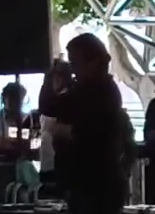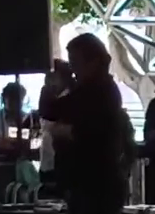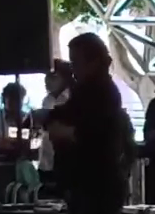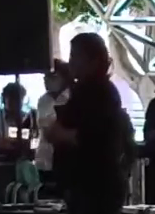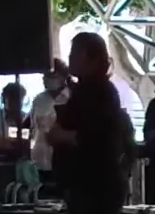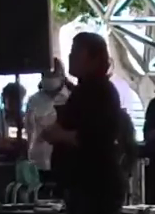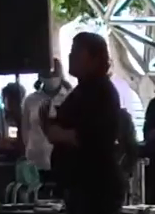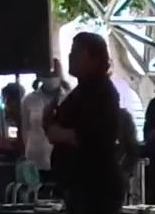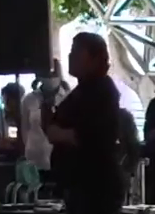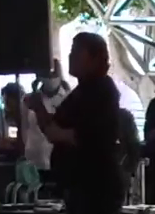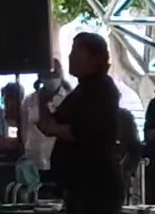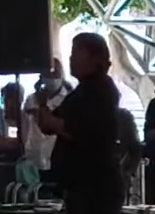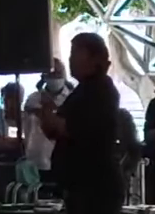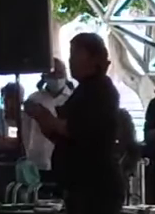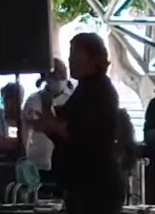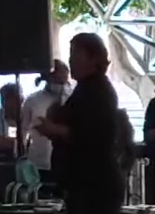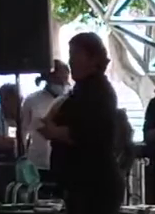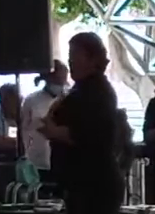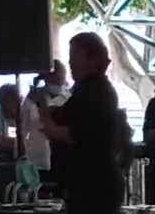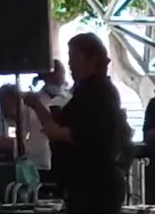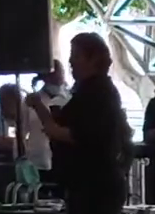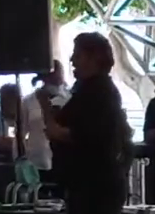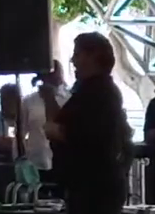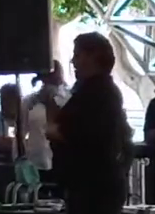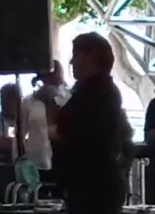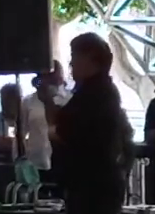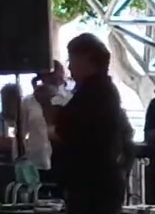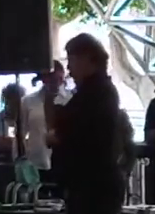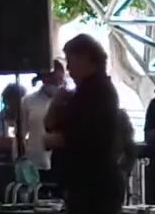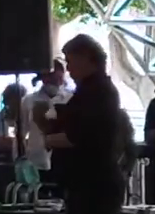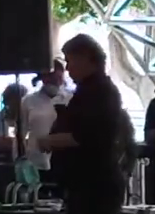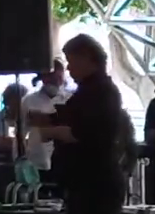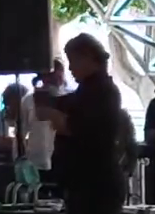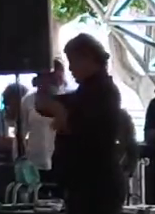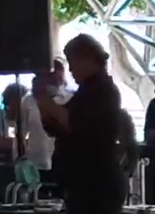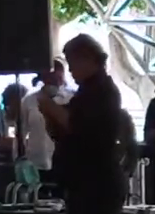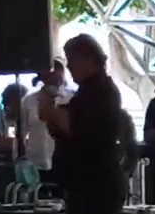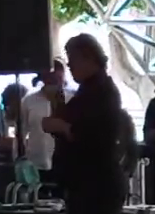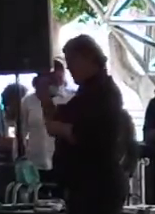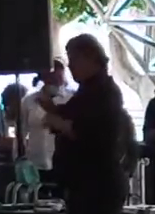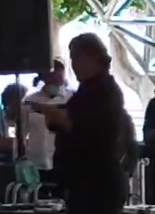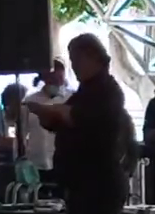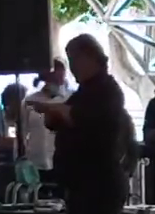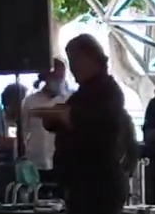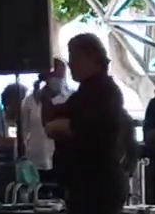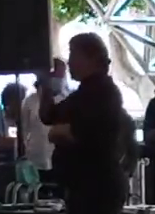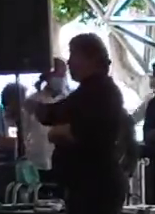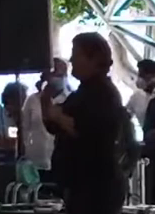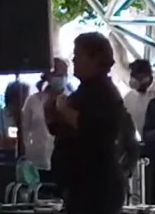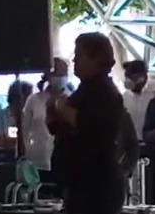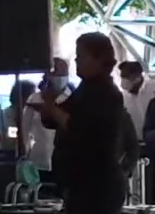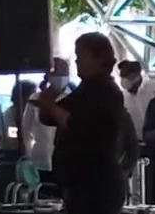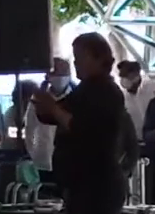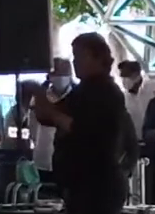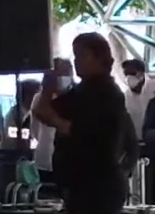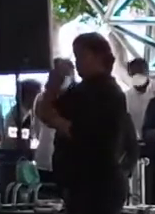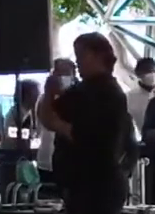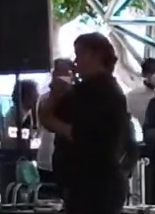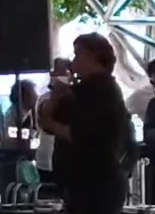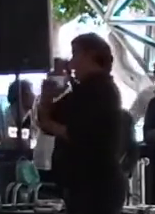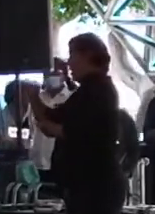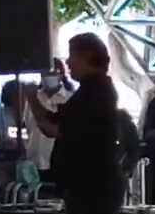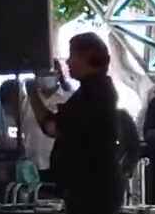programa de nuestro presidente, que ha hecho un gran trabajo para que hoy las personas con discapacidad de 0